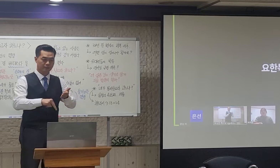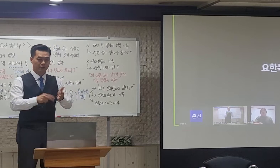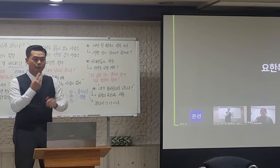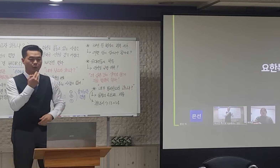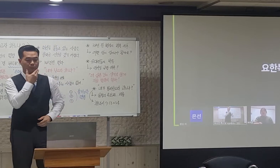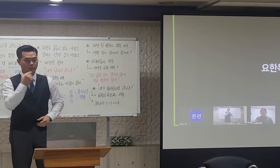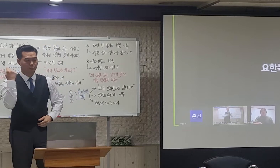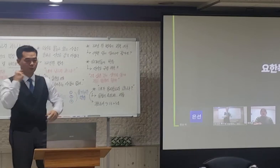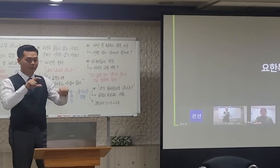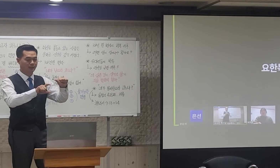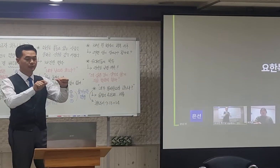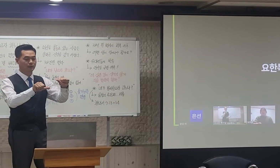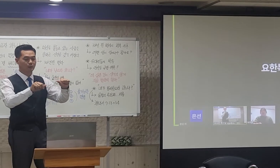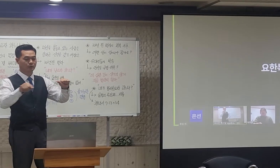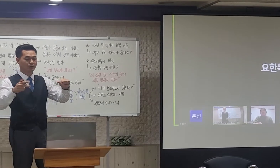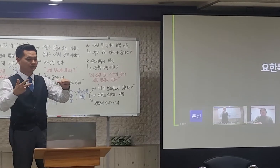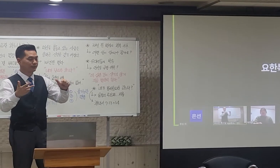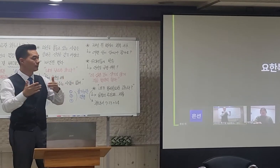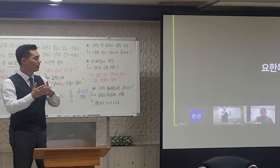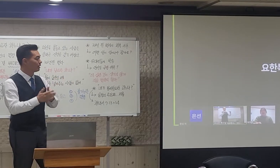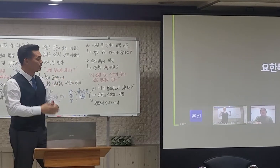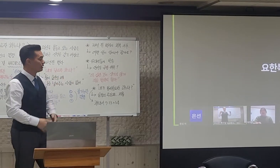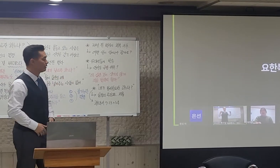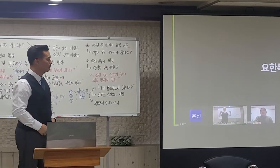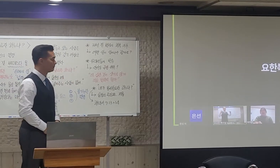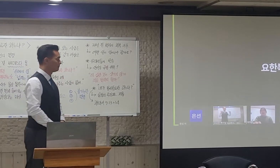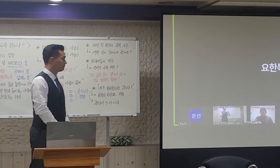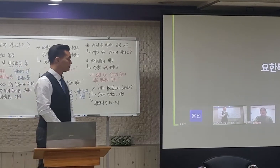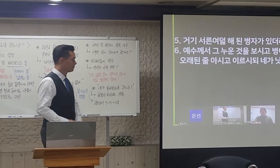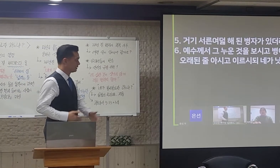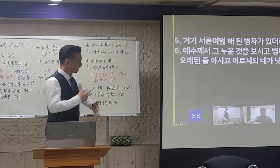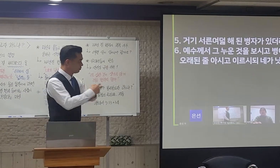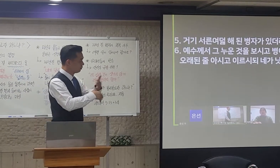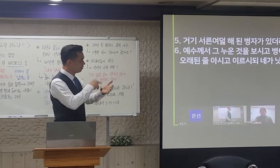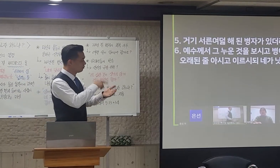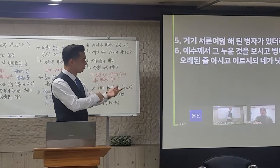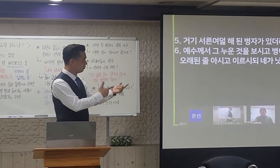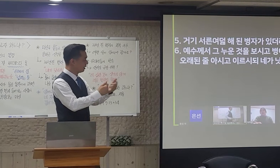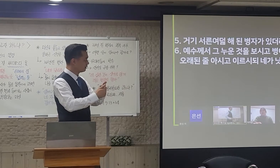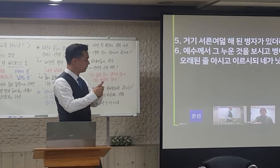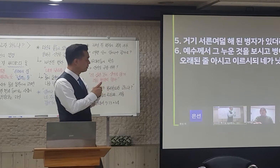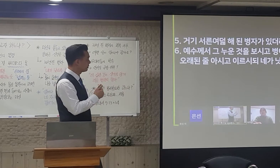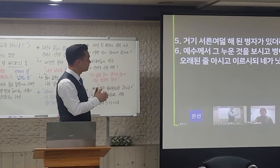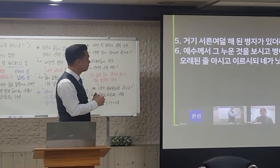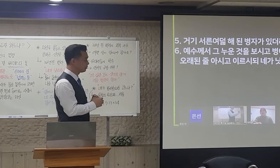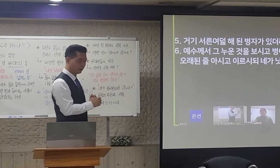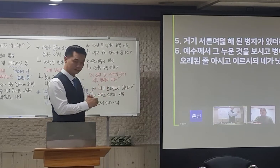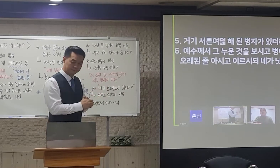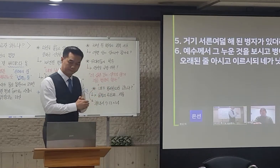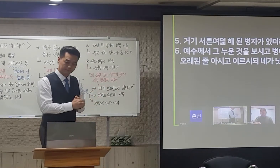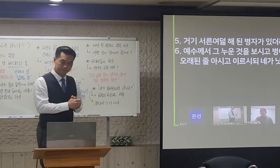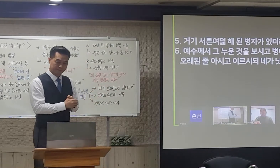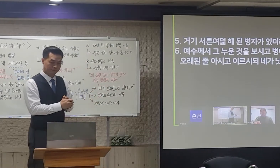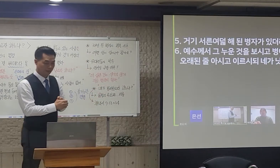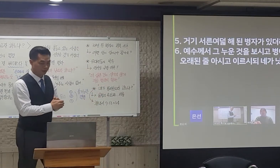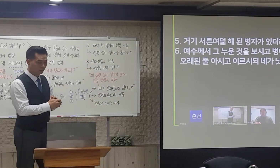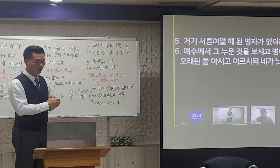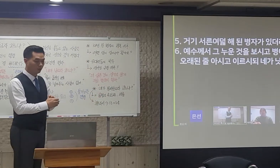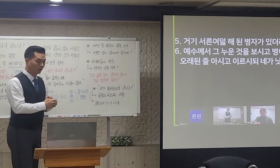읽겠습니다. 요한복음 5장 5절에서 7절까지 제가 수화를 읽고요. 다 같이 따라서 하겠습니다. 여기서 보이나요?